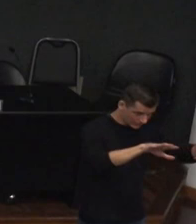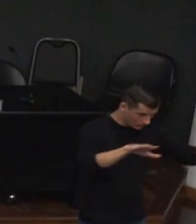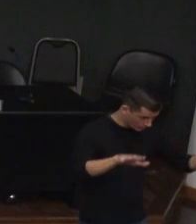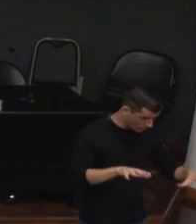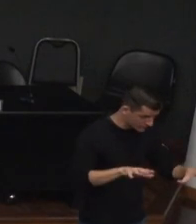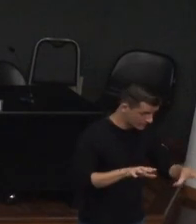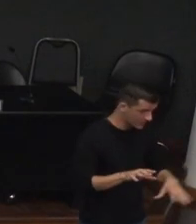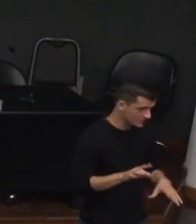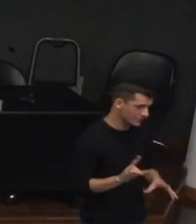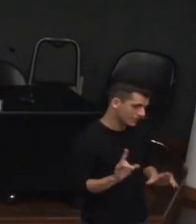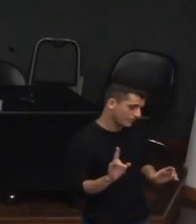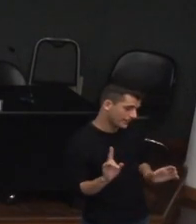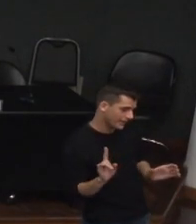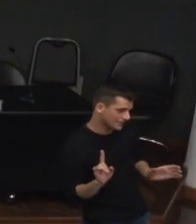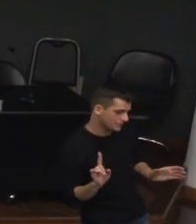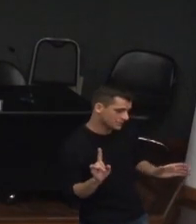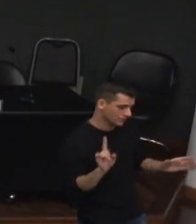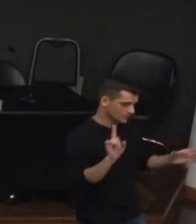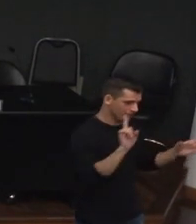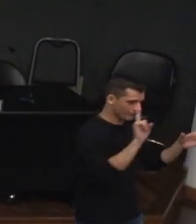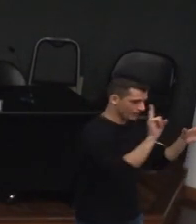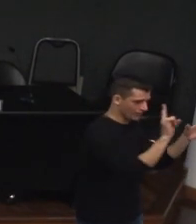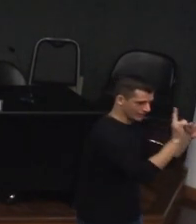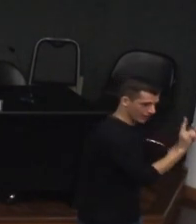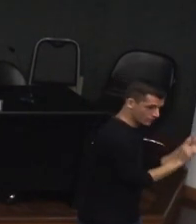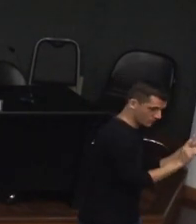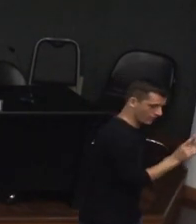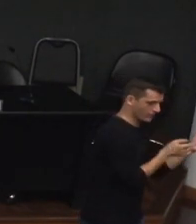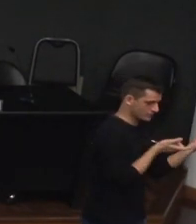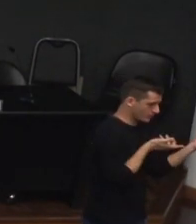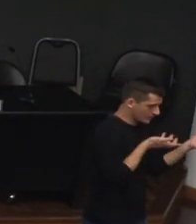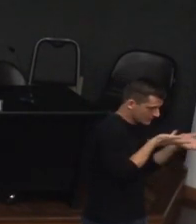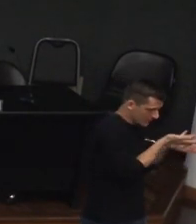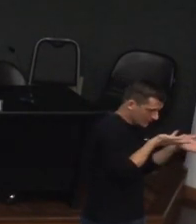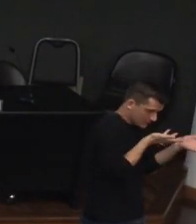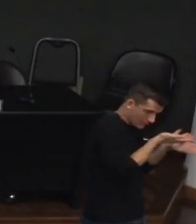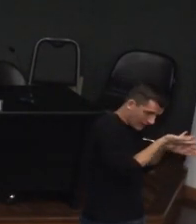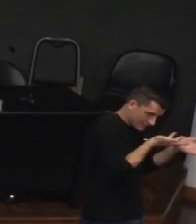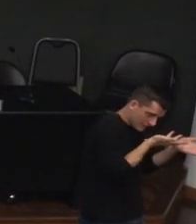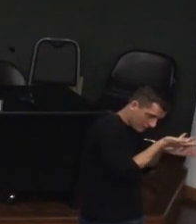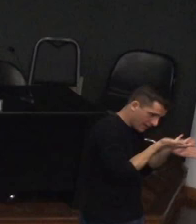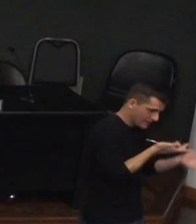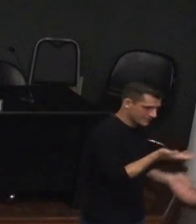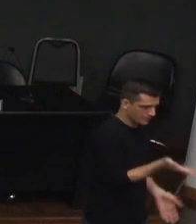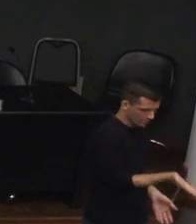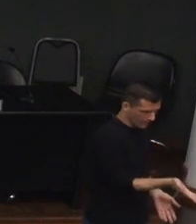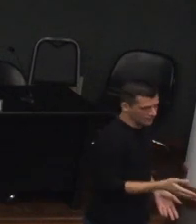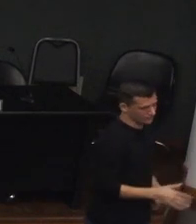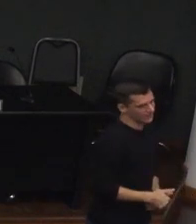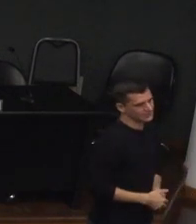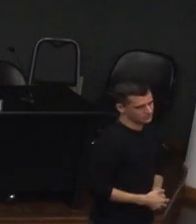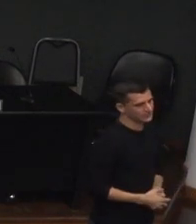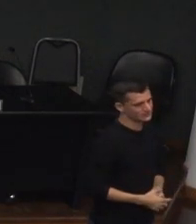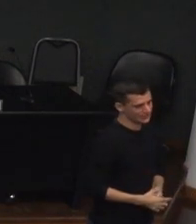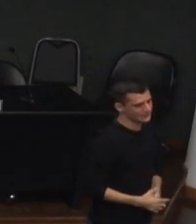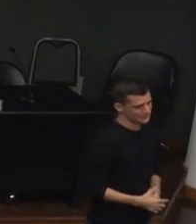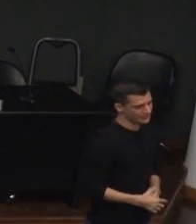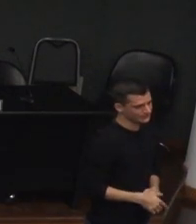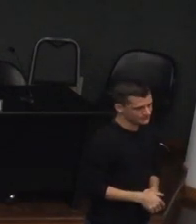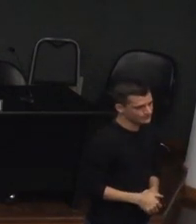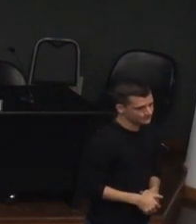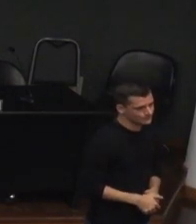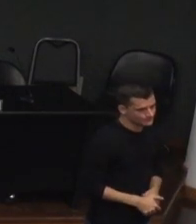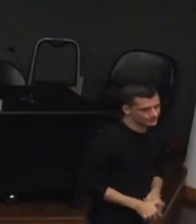Você consegue restringir só aquele documento, mas não pode restringir o processo todo, né? porque o processo é público. Sim, o processo é público. Mas